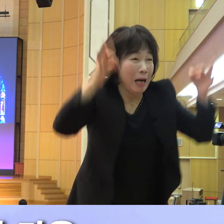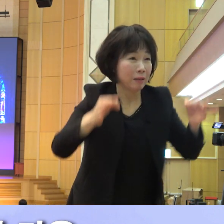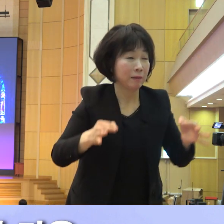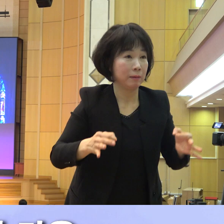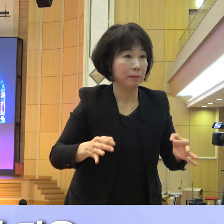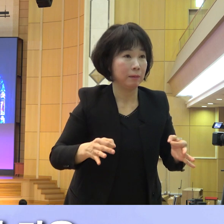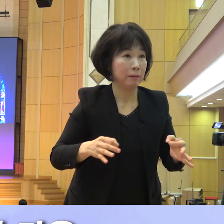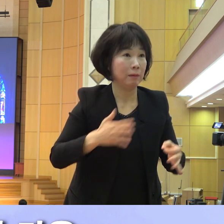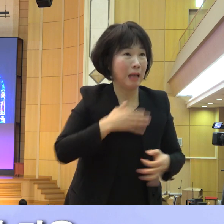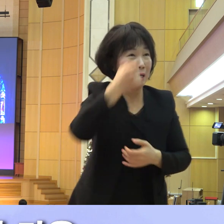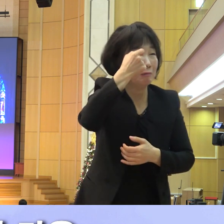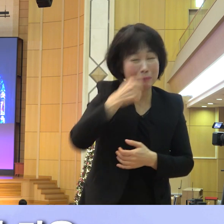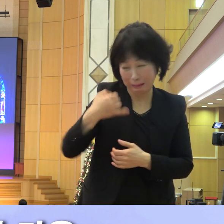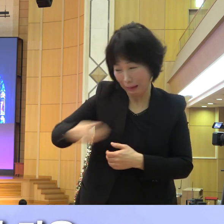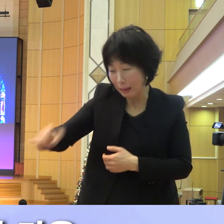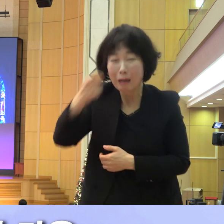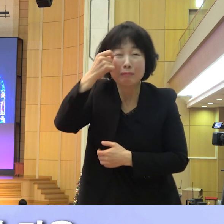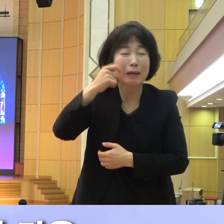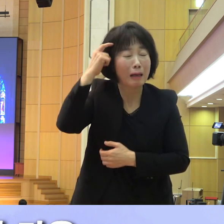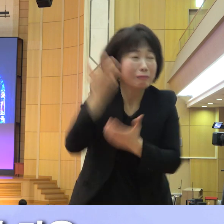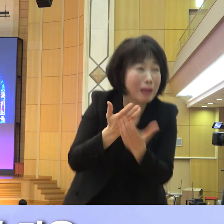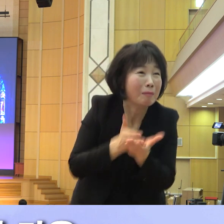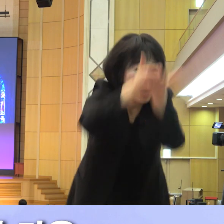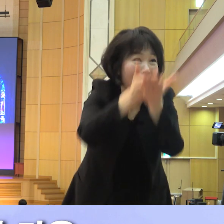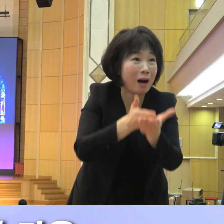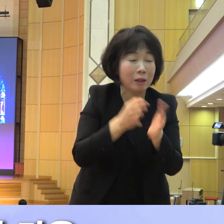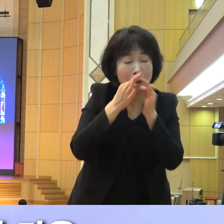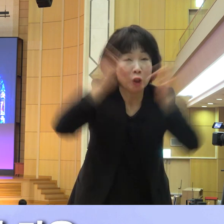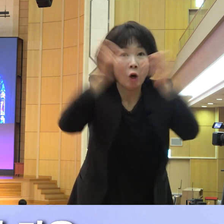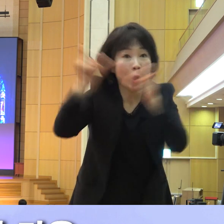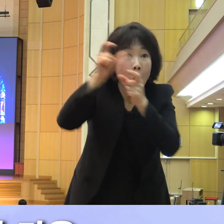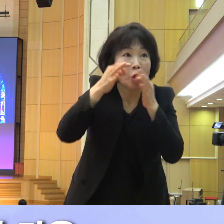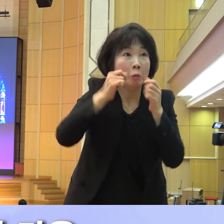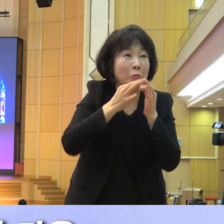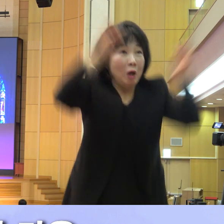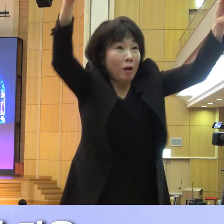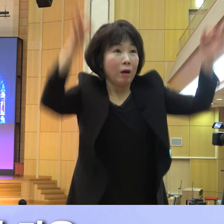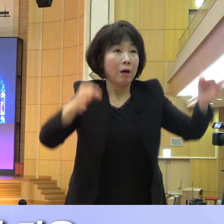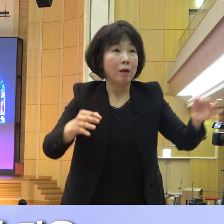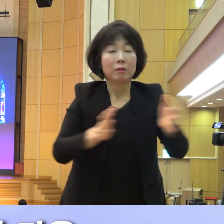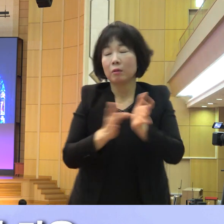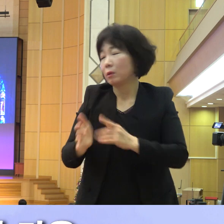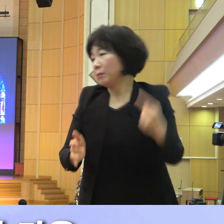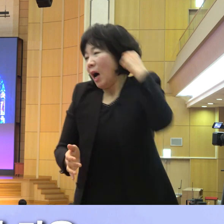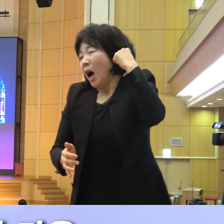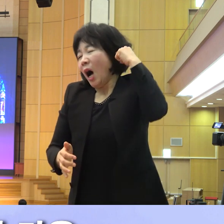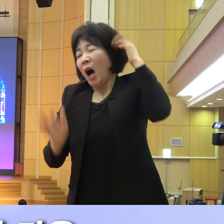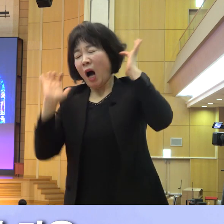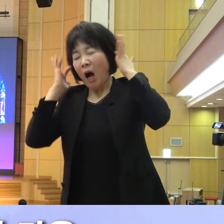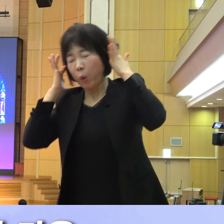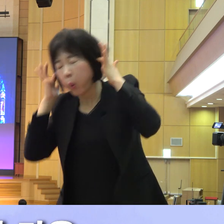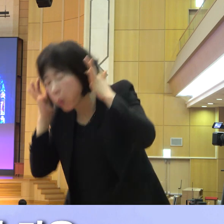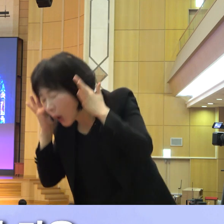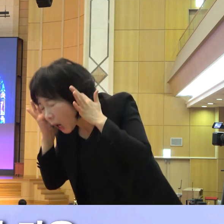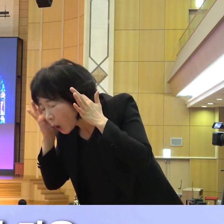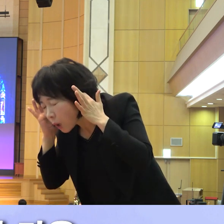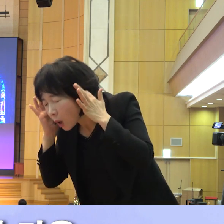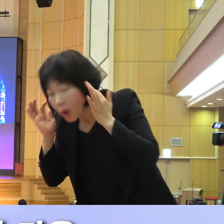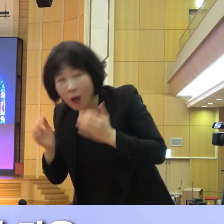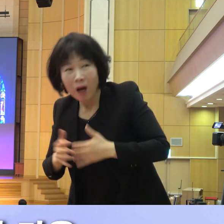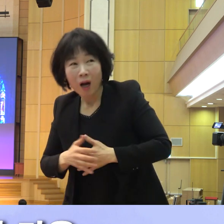말하죠. 자녀의 떡을 취하여 개들에게 줄 수 없노라. 그 여인이 예수님